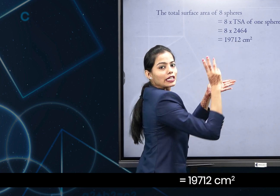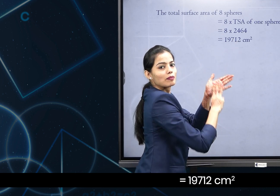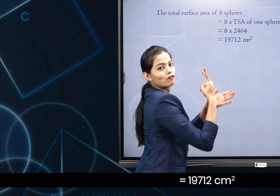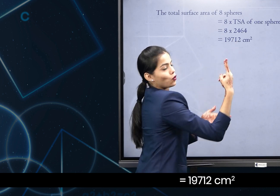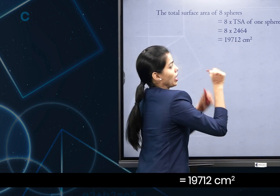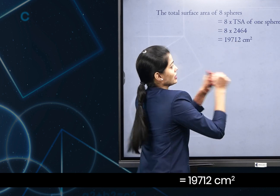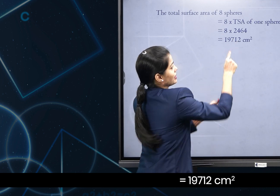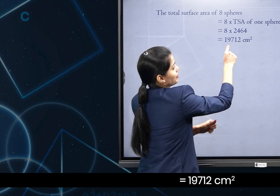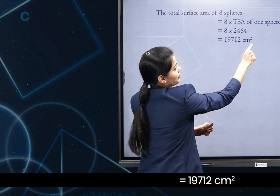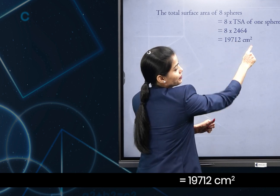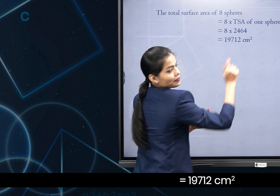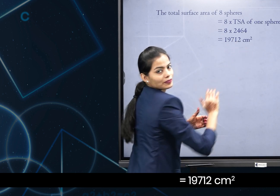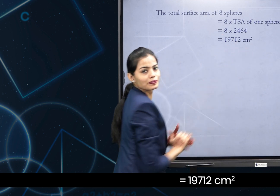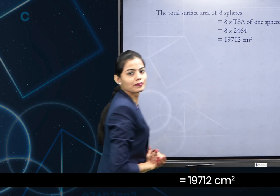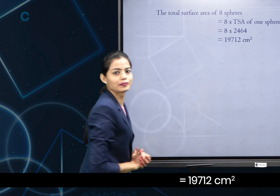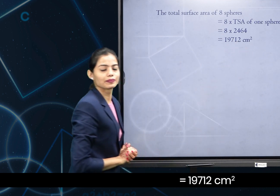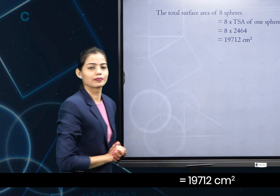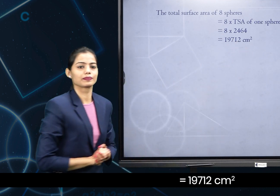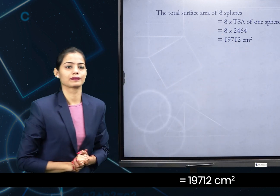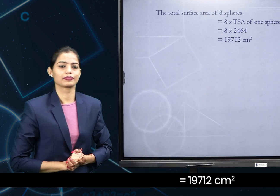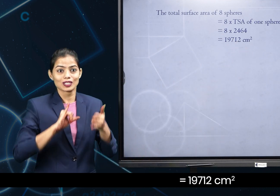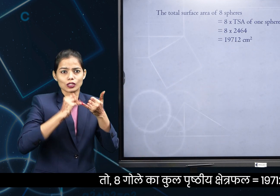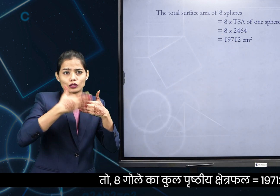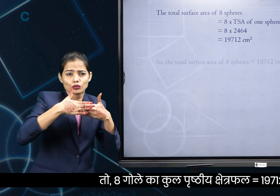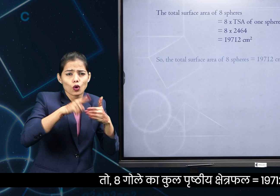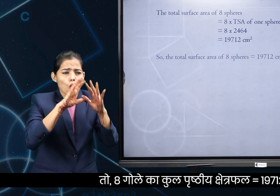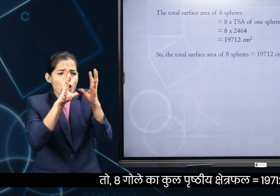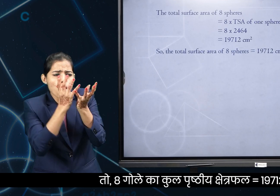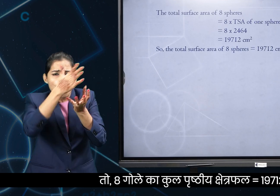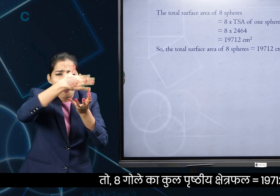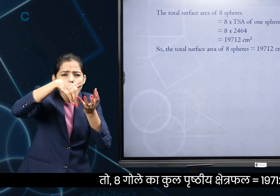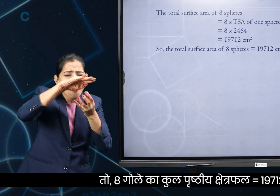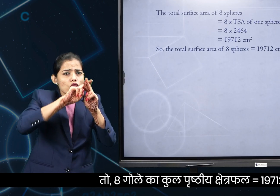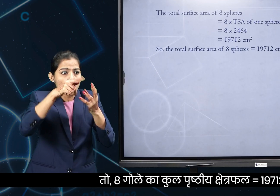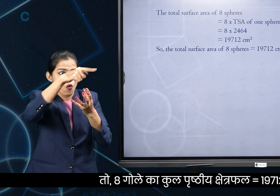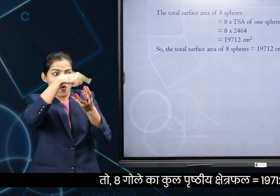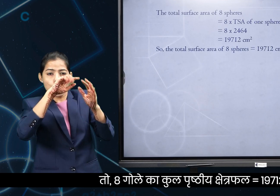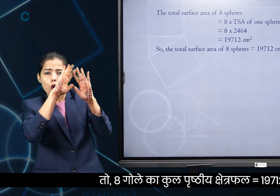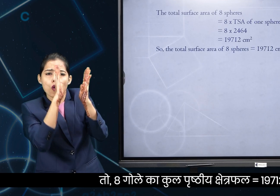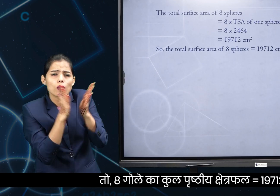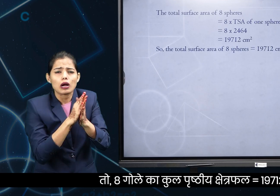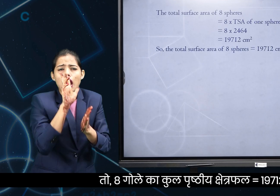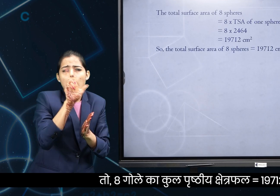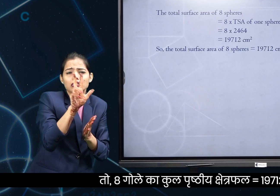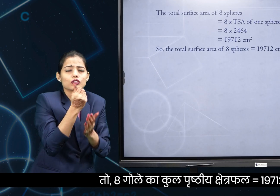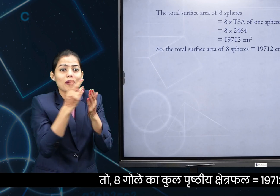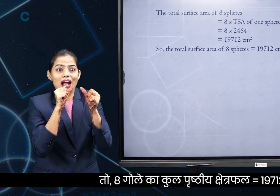19712 सेमी स्क्वायर। तो 8 गोले का कुल पृष्ठीय क्षेत्रफल इज